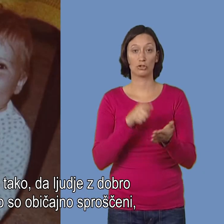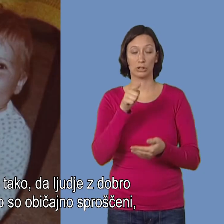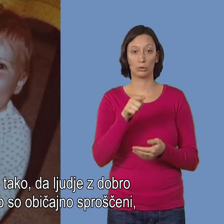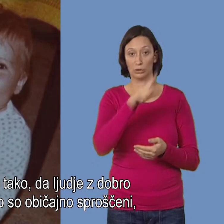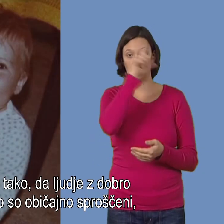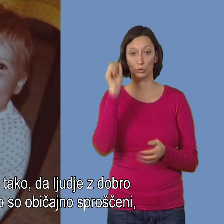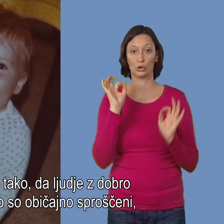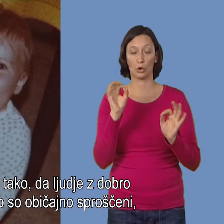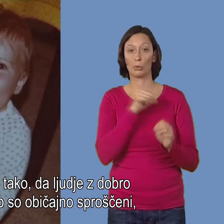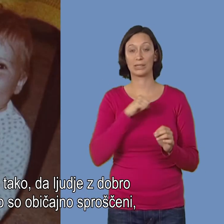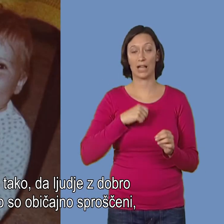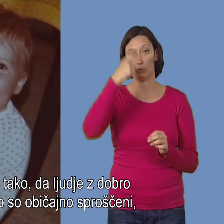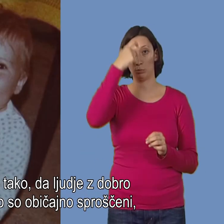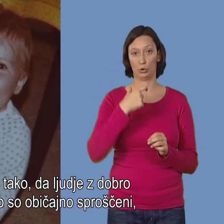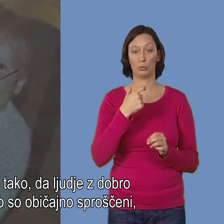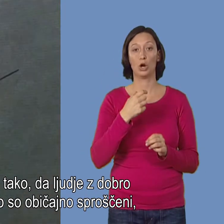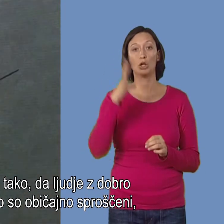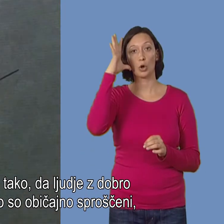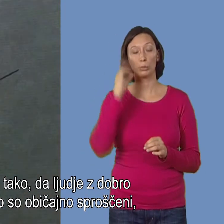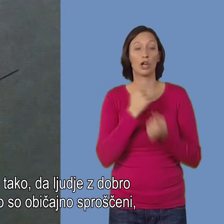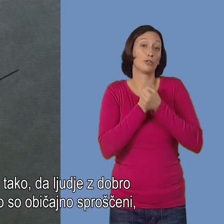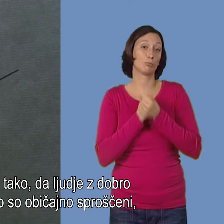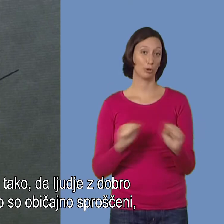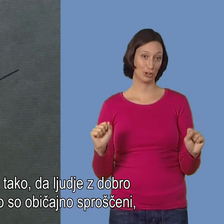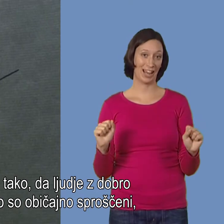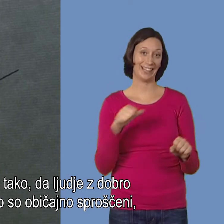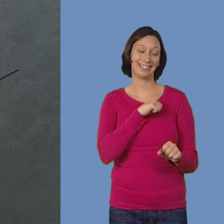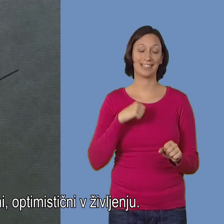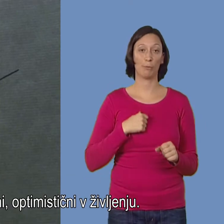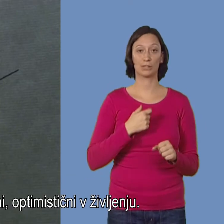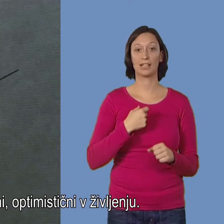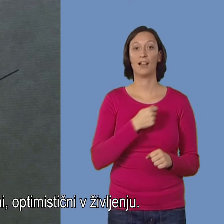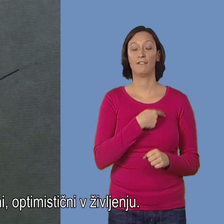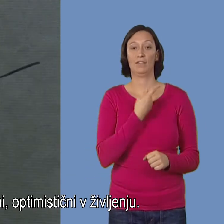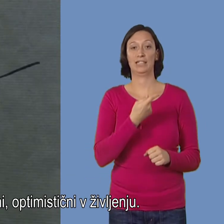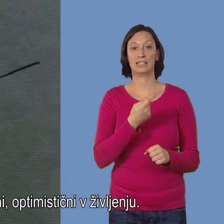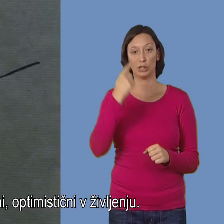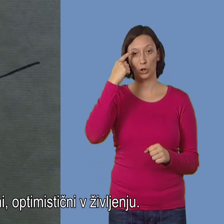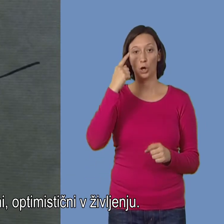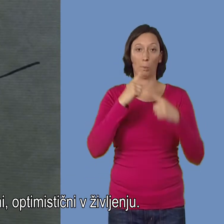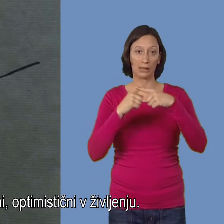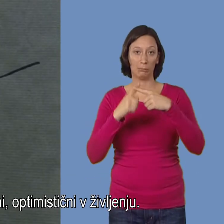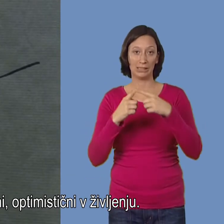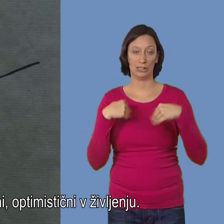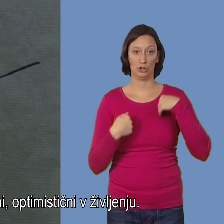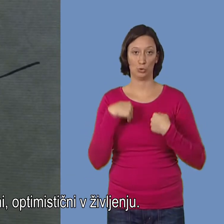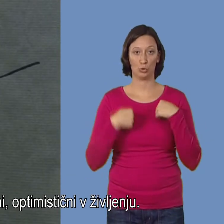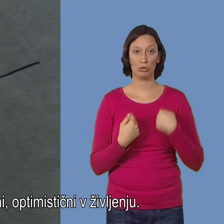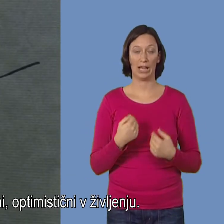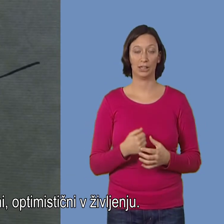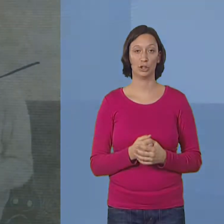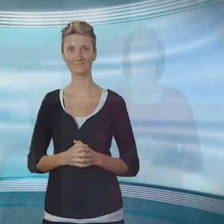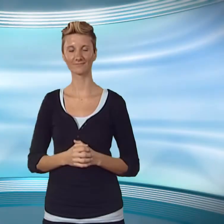Kaže se pa tako, da ljudje z dobro samopodobo so običajno sproščeni, samozavestni, optimistični v življenju.